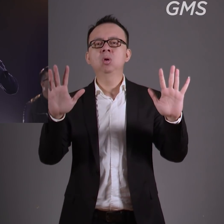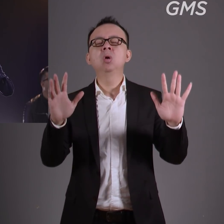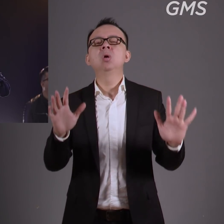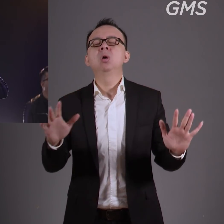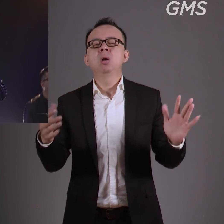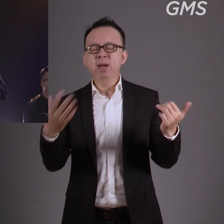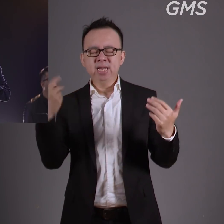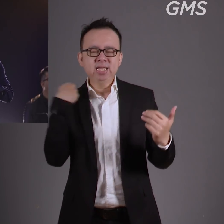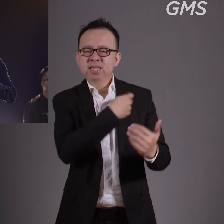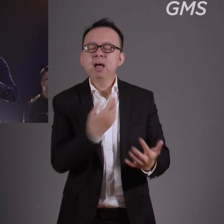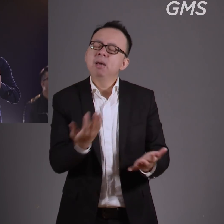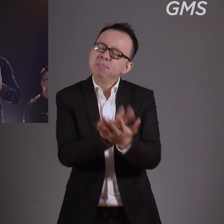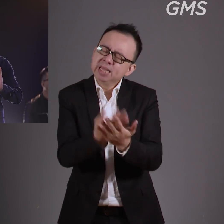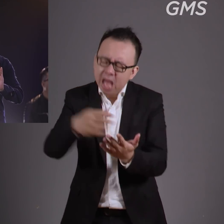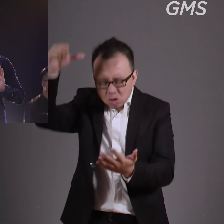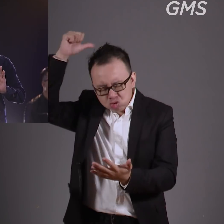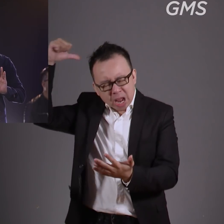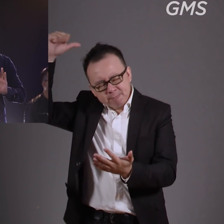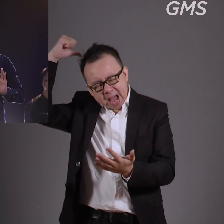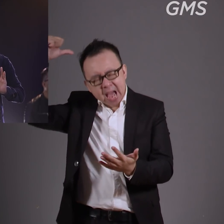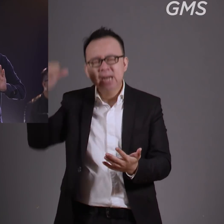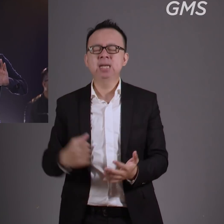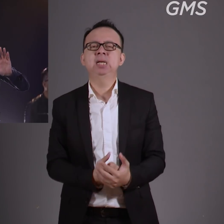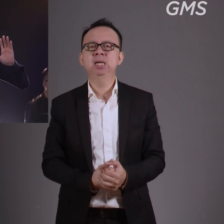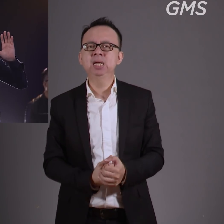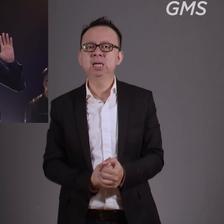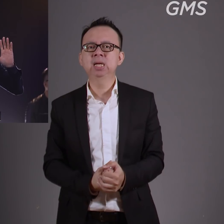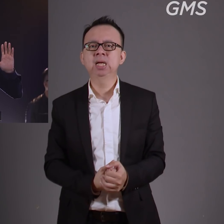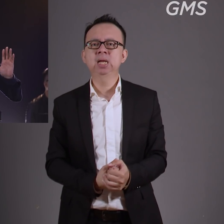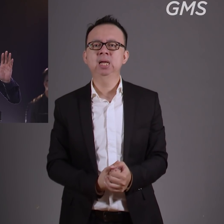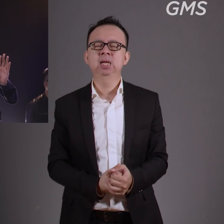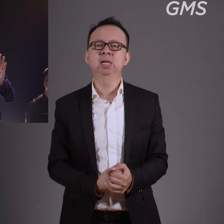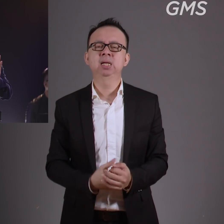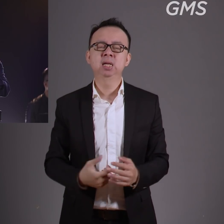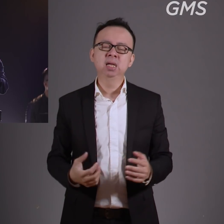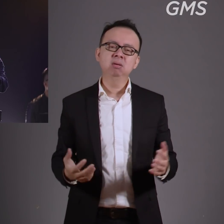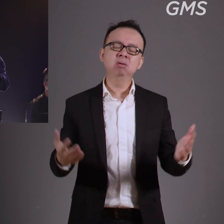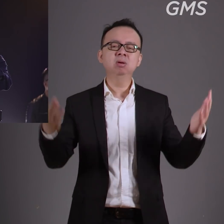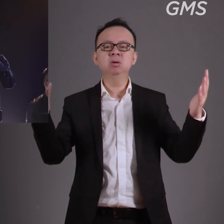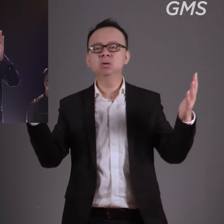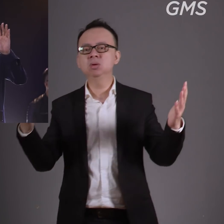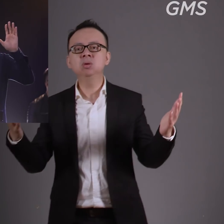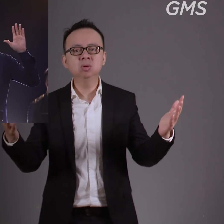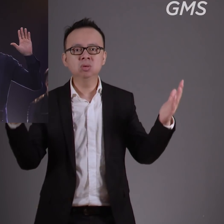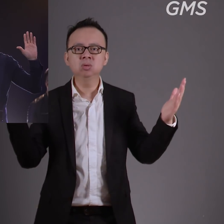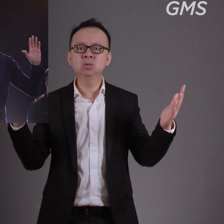Mari kita minta urapan itu, bak urapan di kepala Harun. Minta urapan imamat bagi